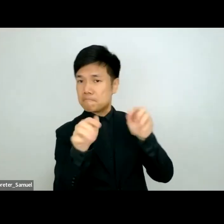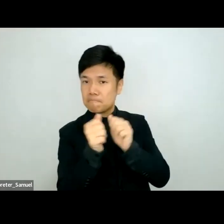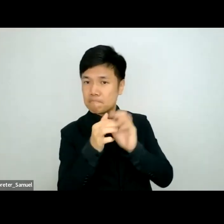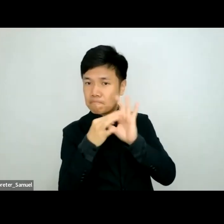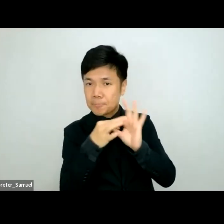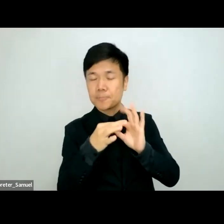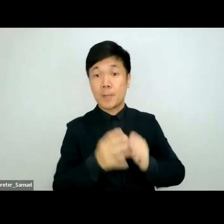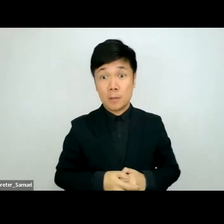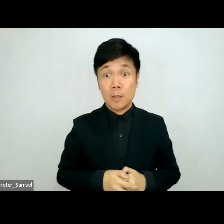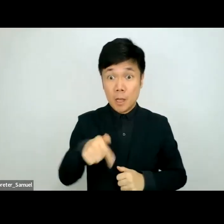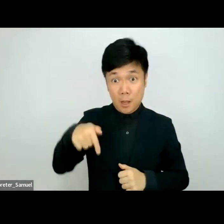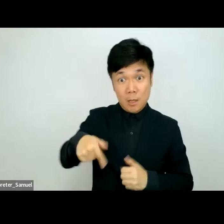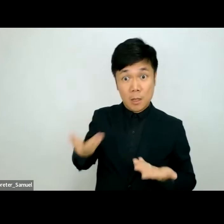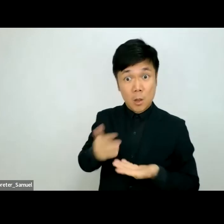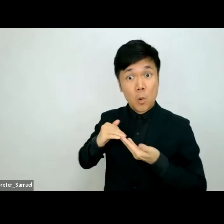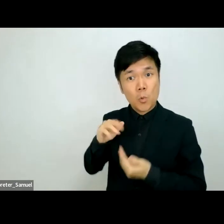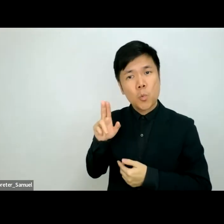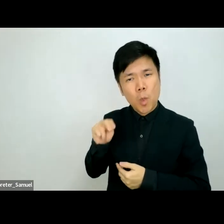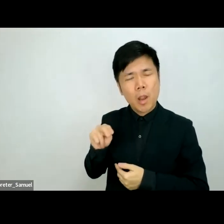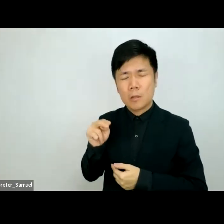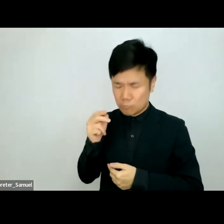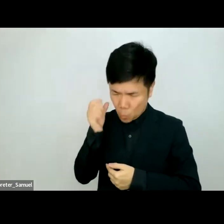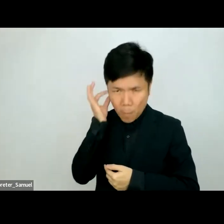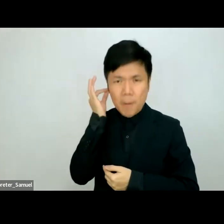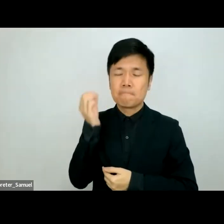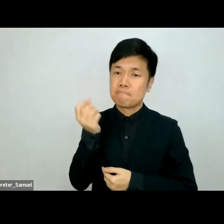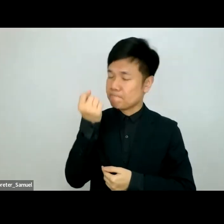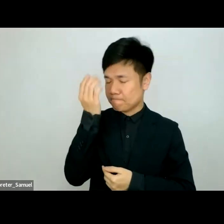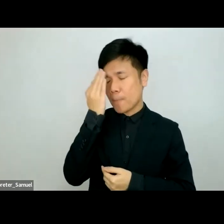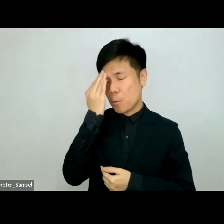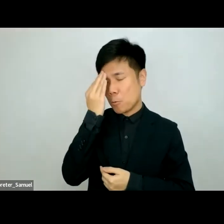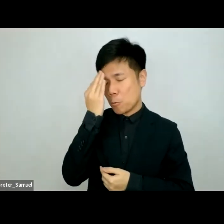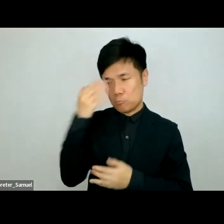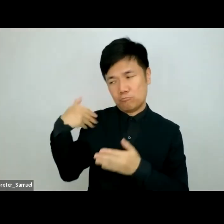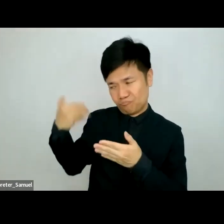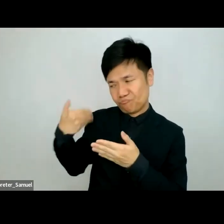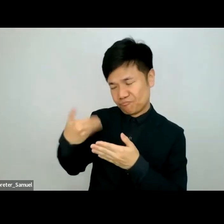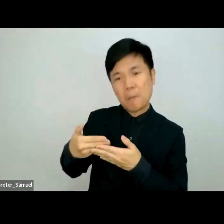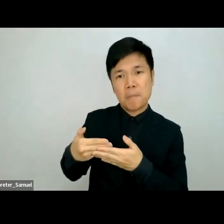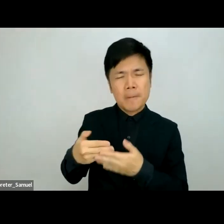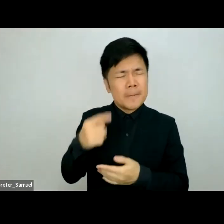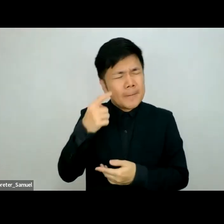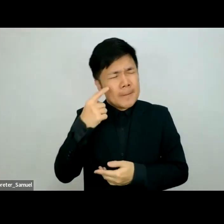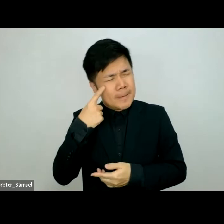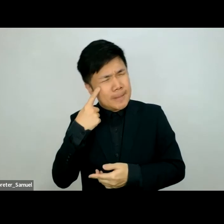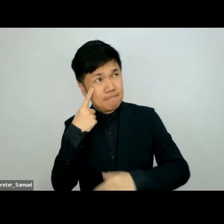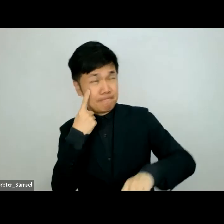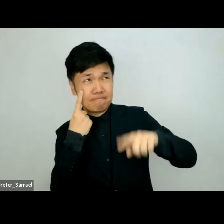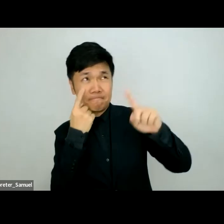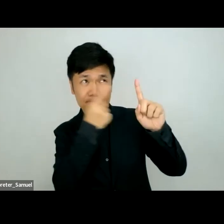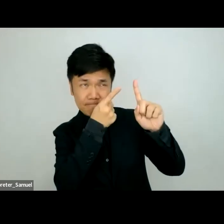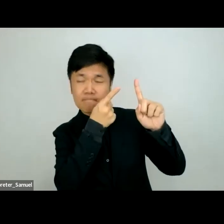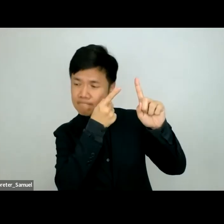Voilà ce que nous sommes très conscients à l'ONU Femmes. Et